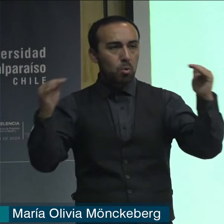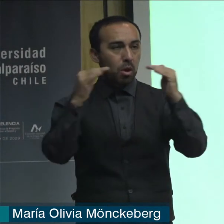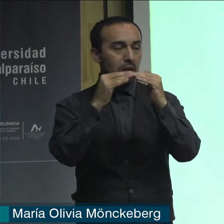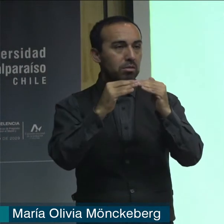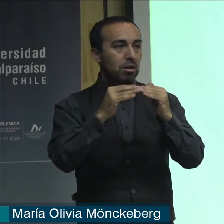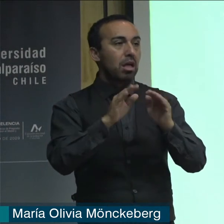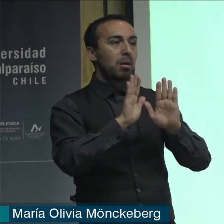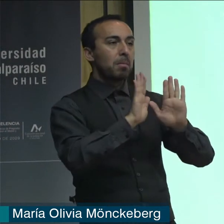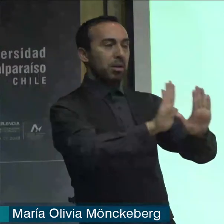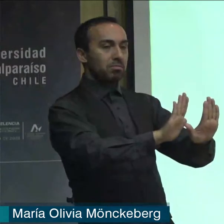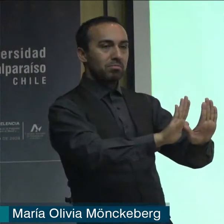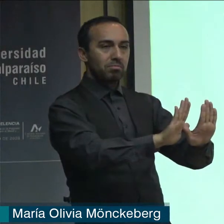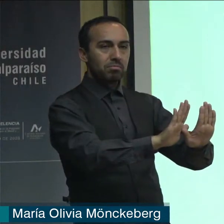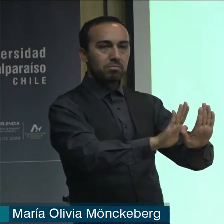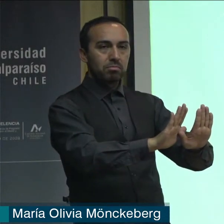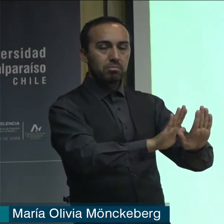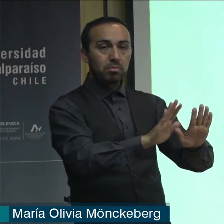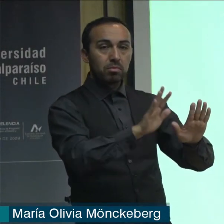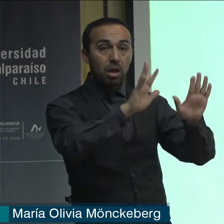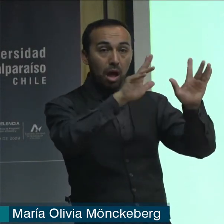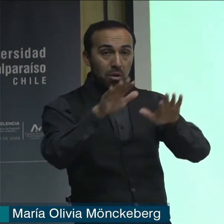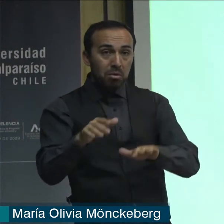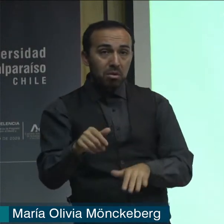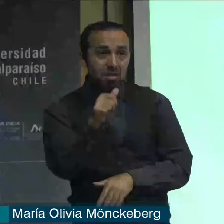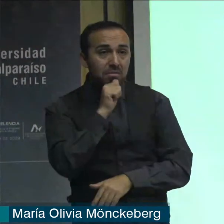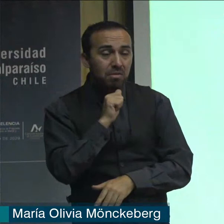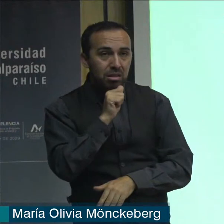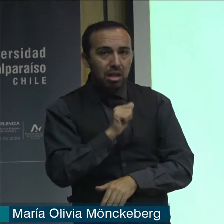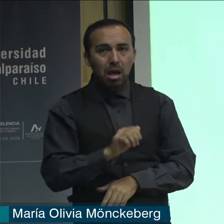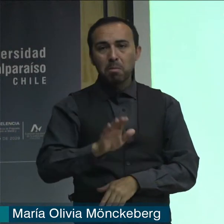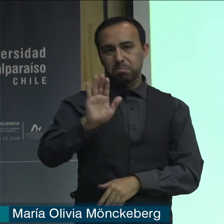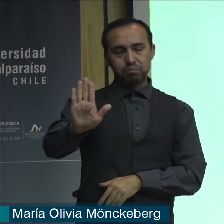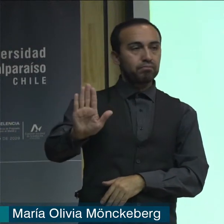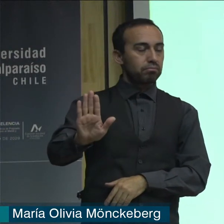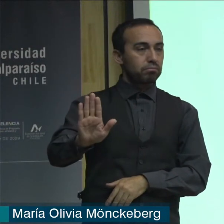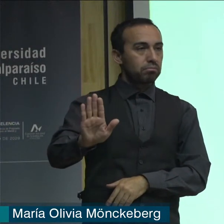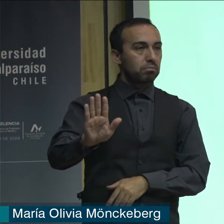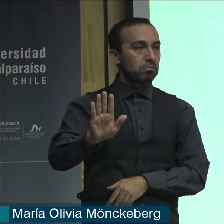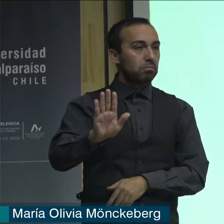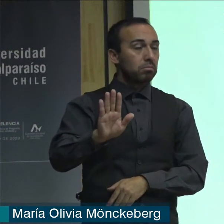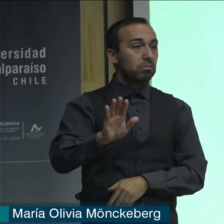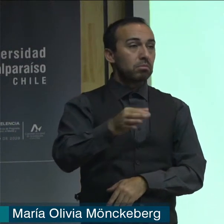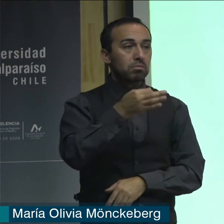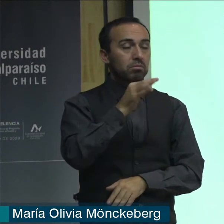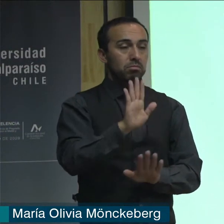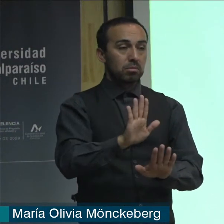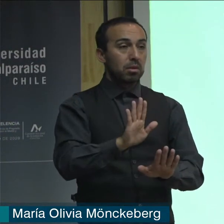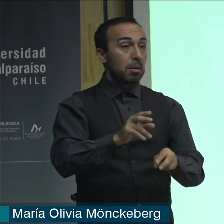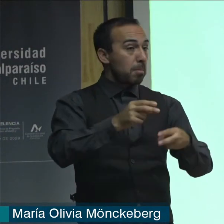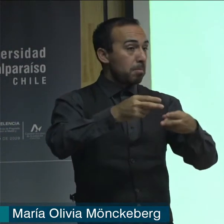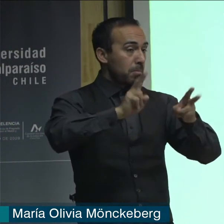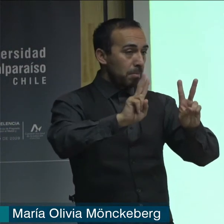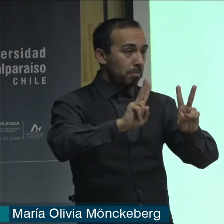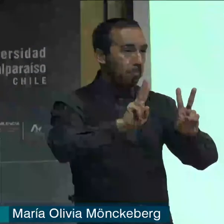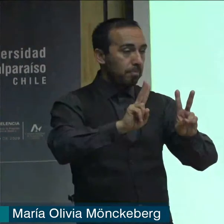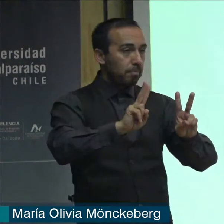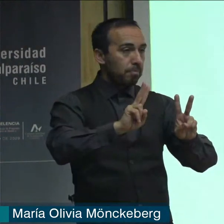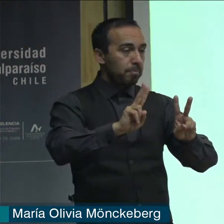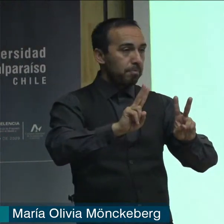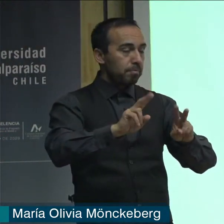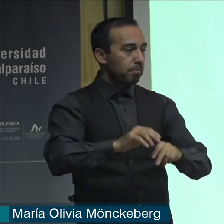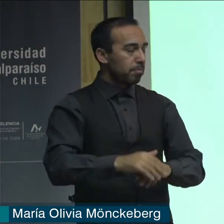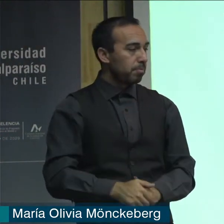al que no tuvieron fin de lucro Porque dejó unos espacios en la